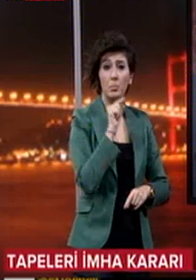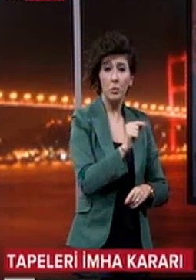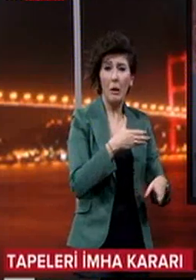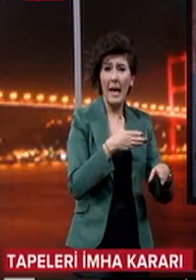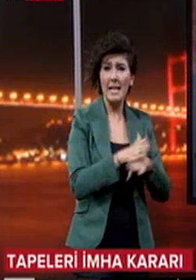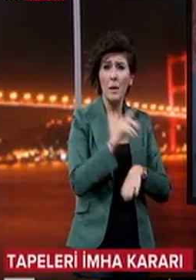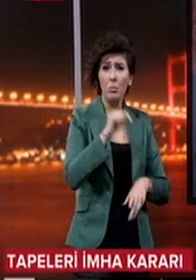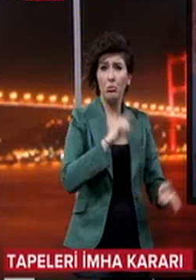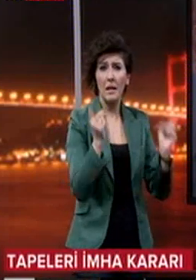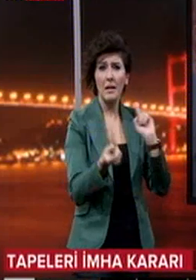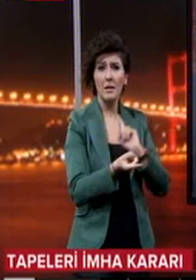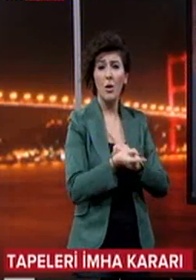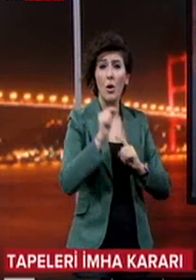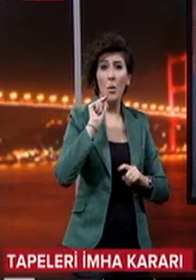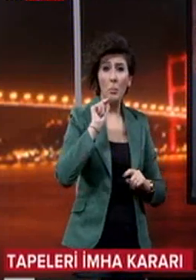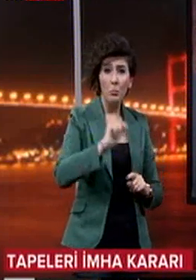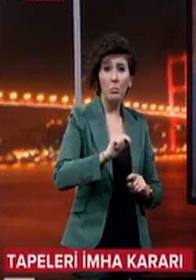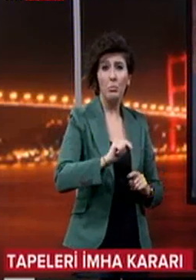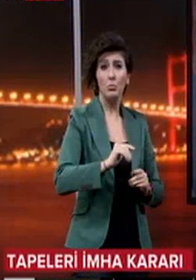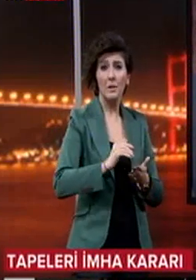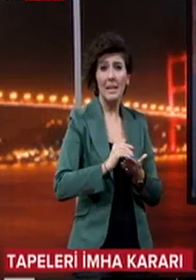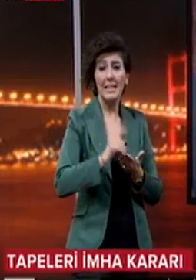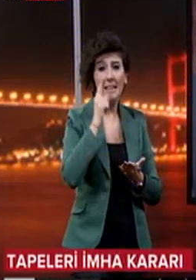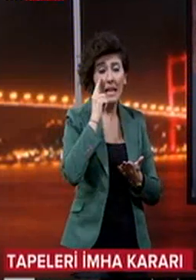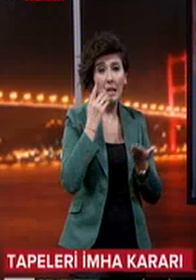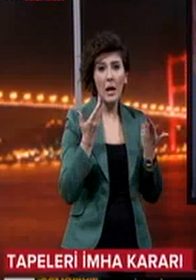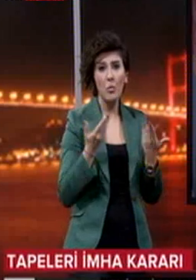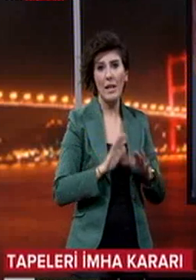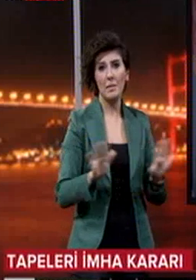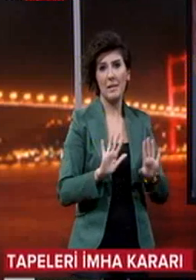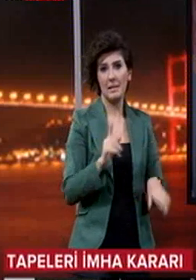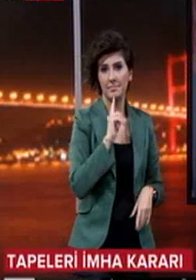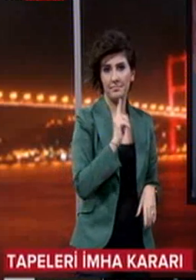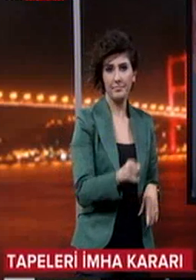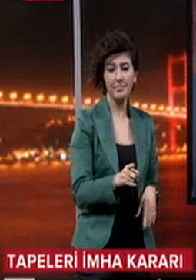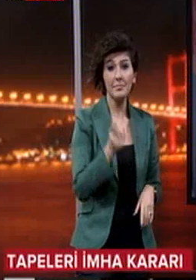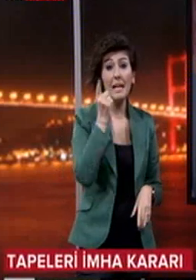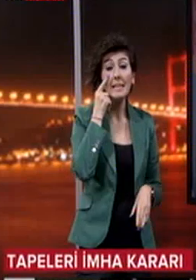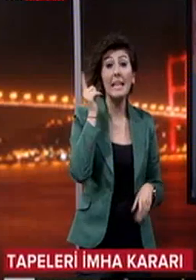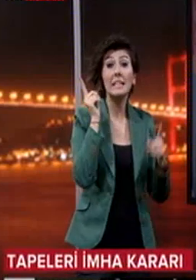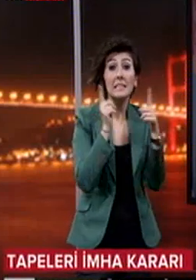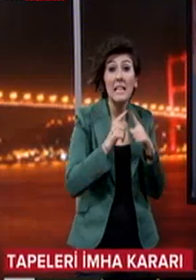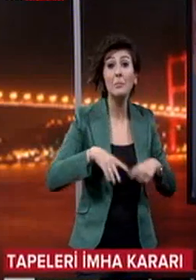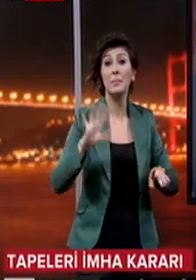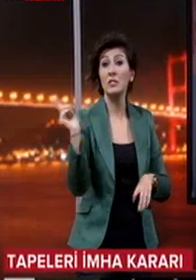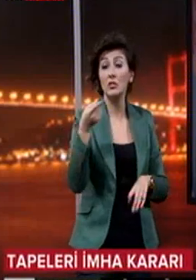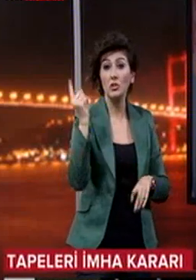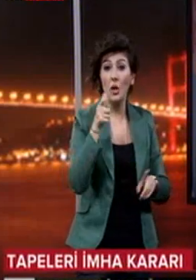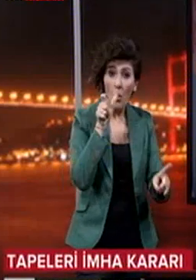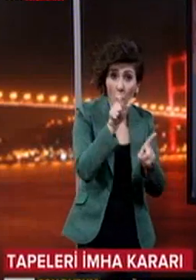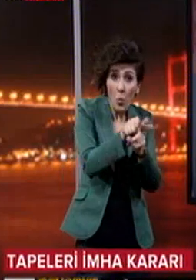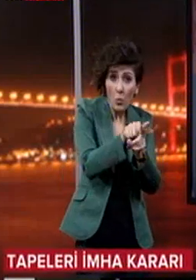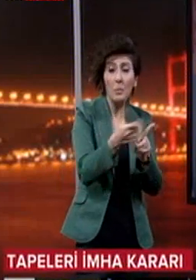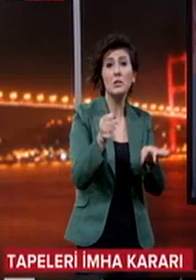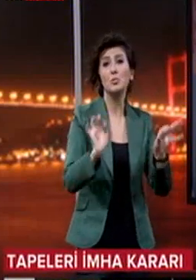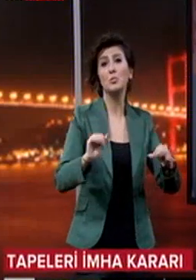bunu esasen bugüne kadar da delil kabul etmedi. Delil sayılmayan bir şeyin muhafaza edilmesi